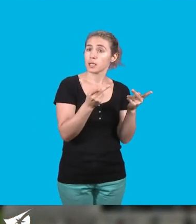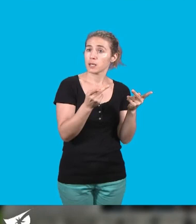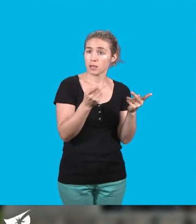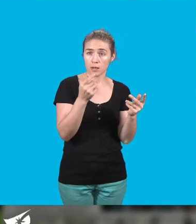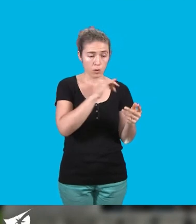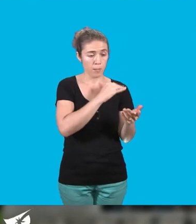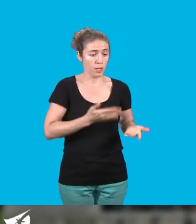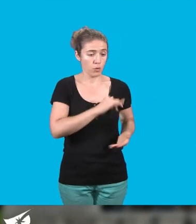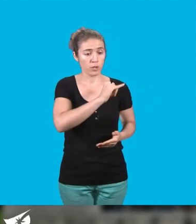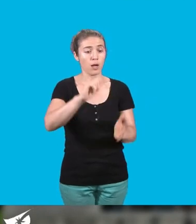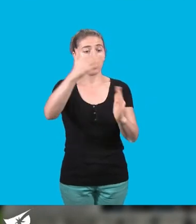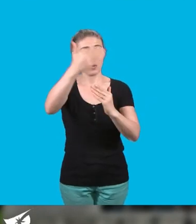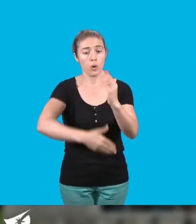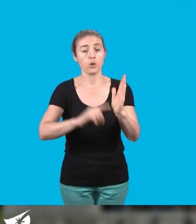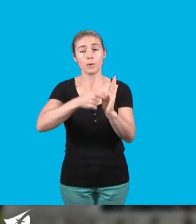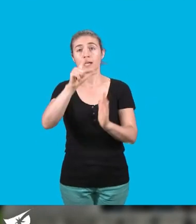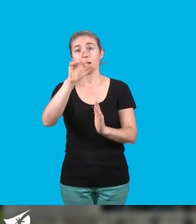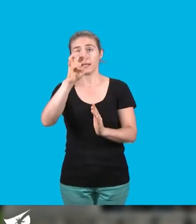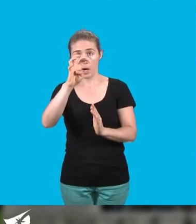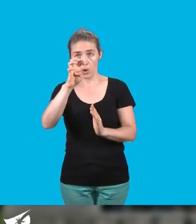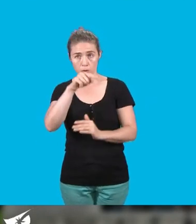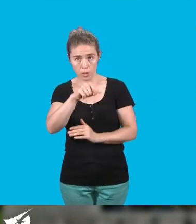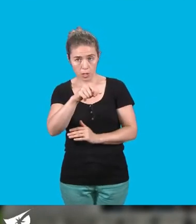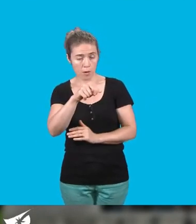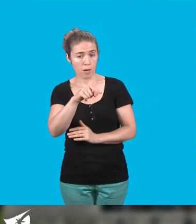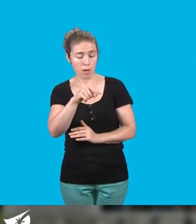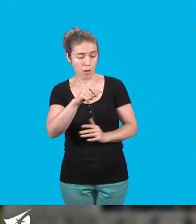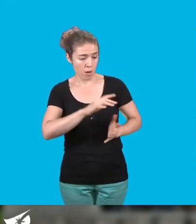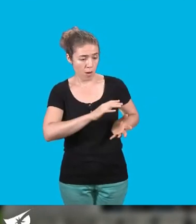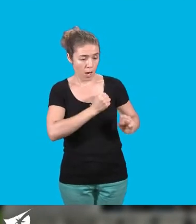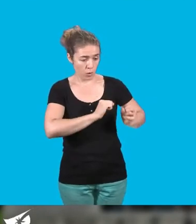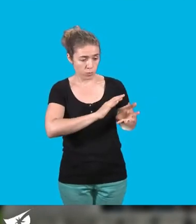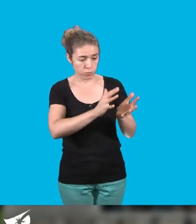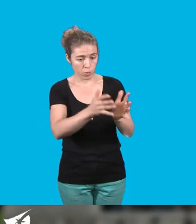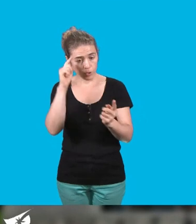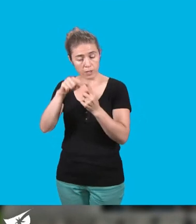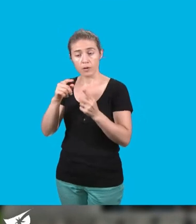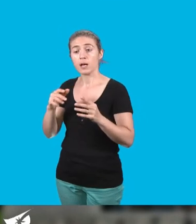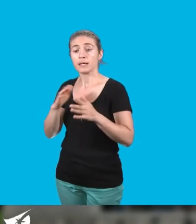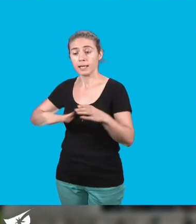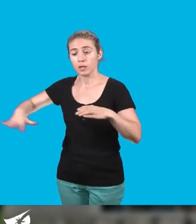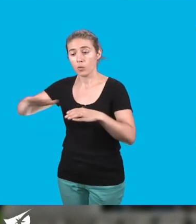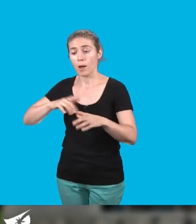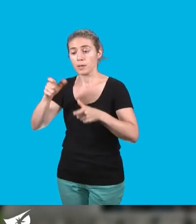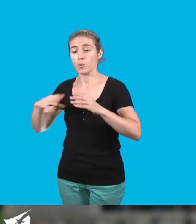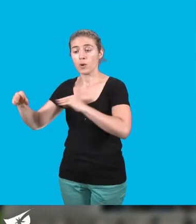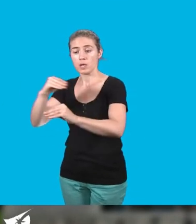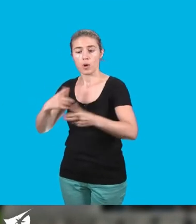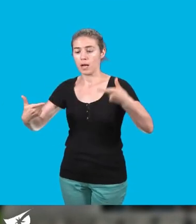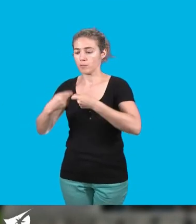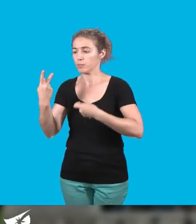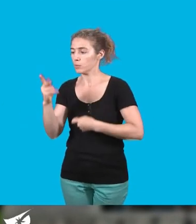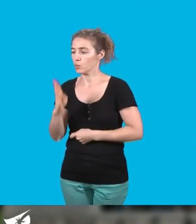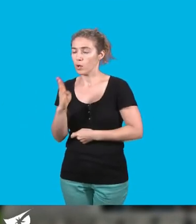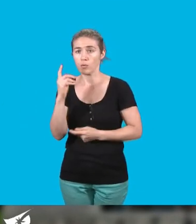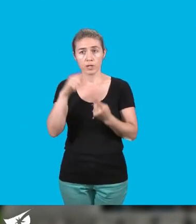2040, visant à répondre aux besoins à la fois de nos habitants et de nos territoires pour fiabiliser notre